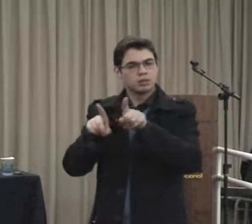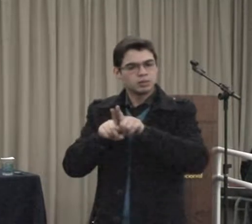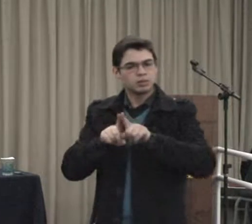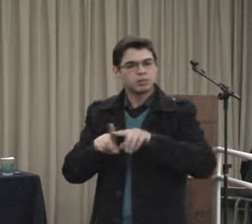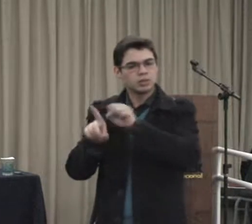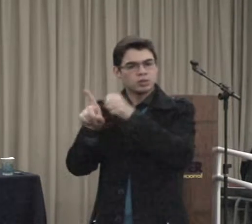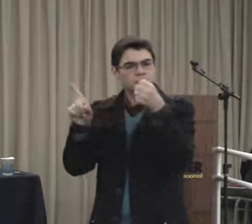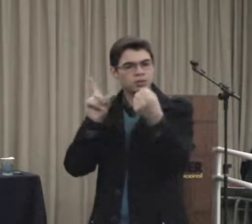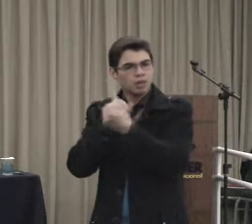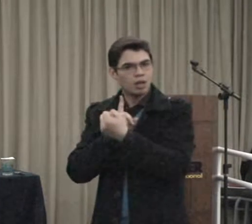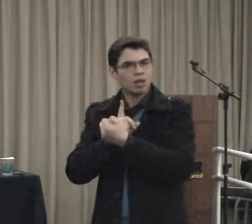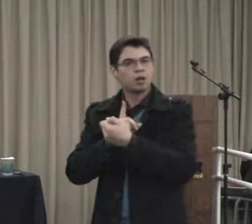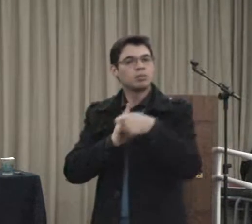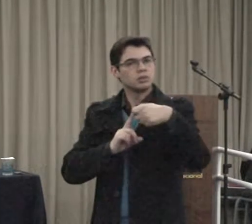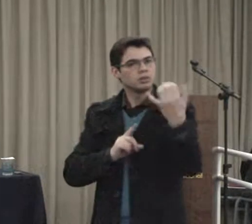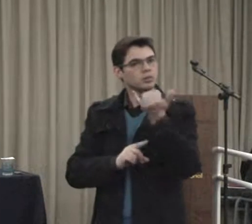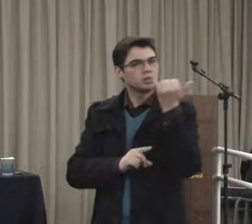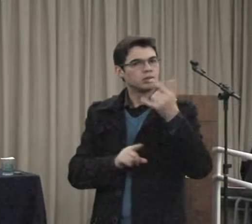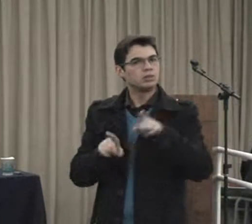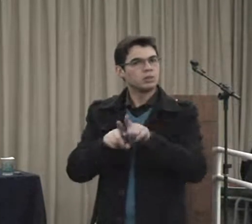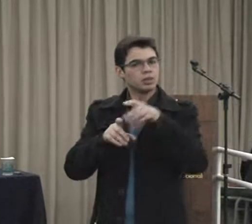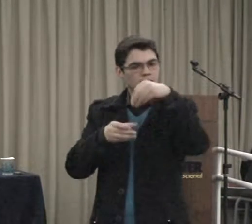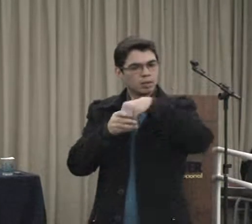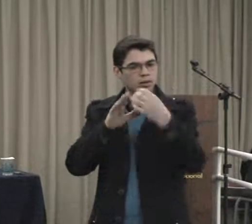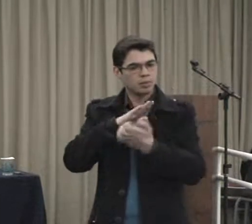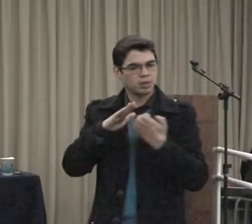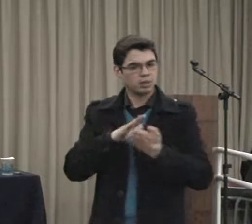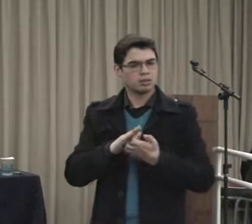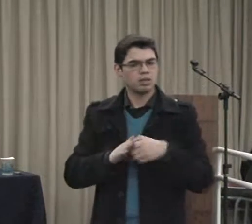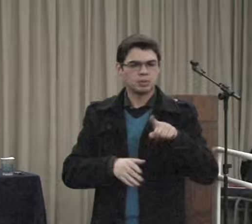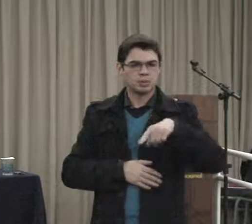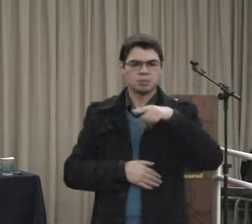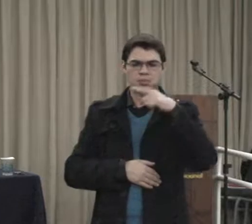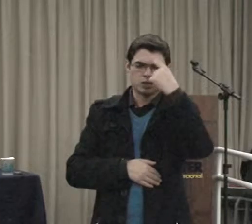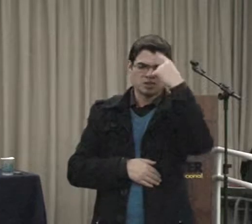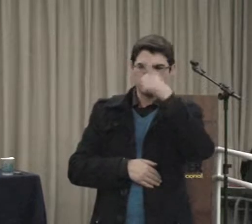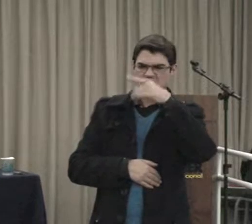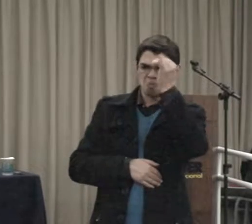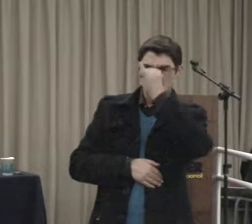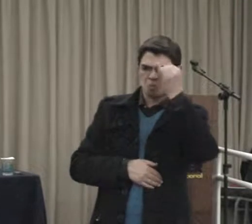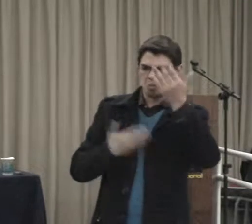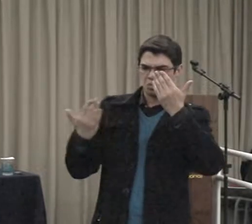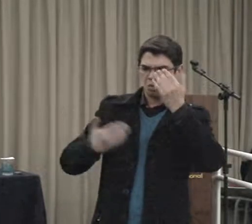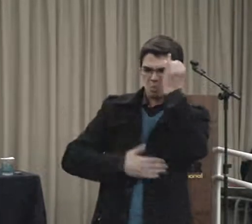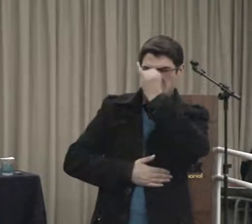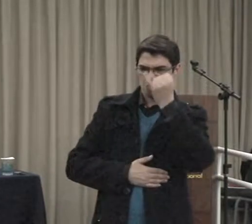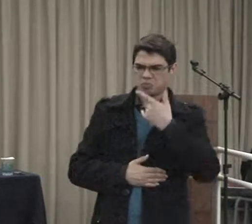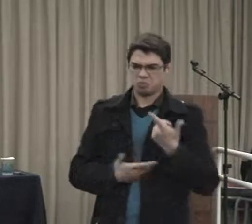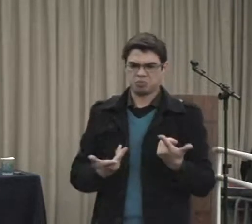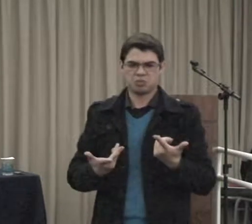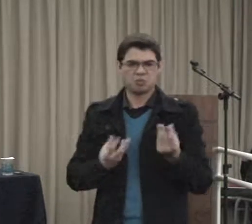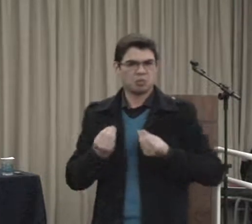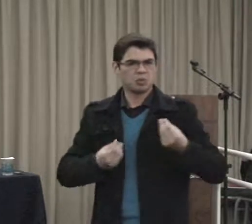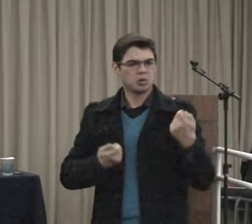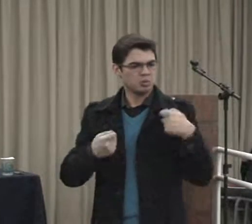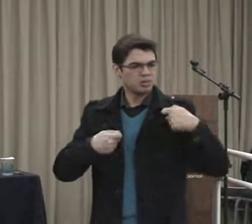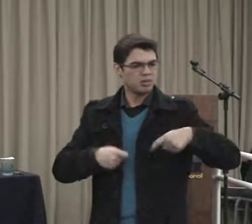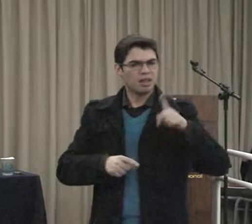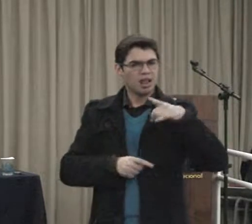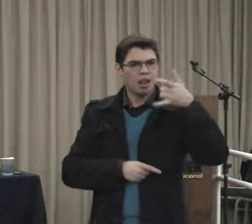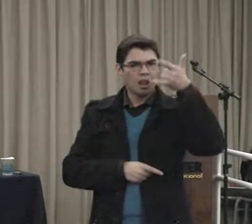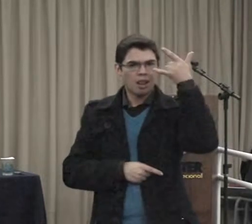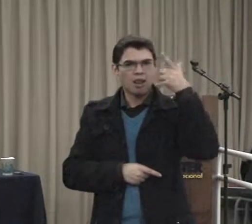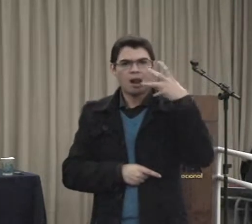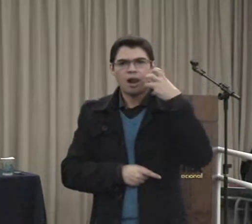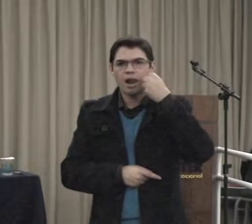você é bobo, isso não acontece, tem que cuidar só do dinheiro. Pois é o que nós estamos vendo. Um banco